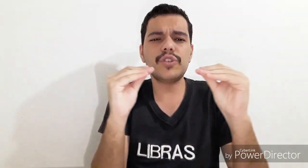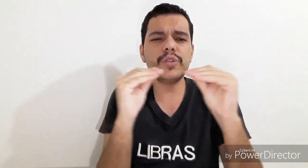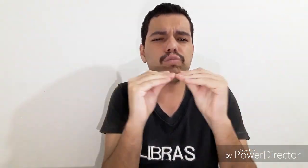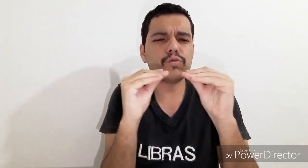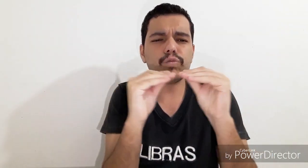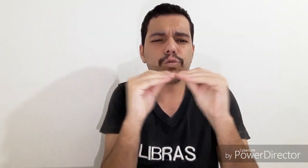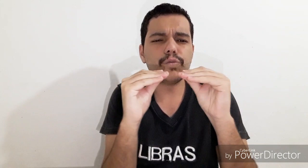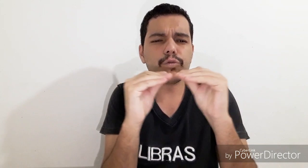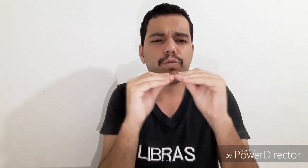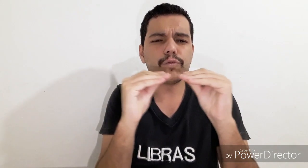montinho,